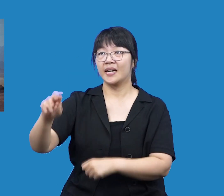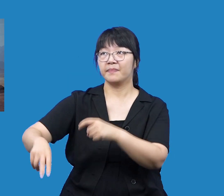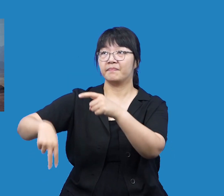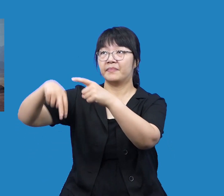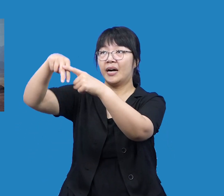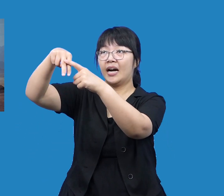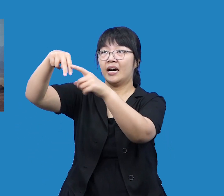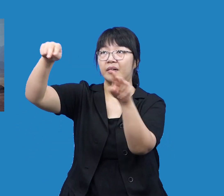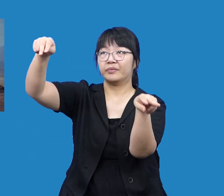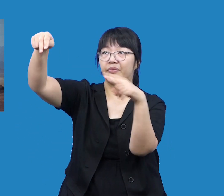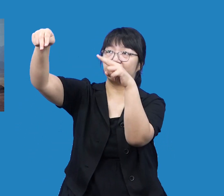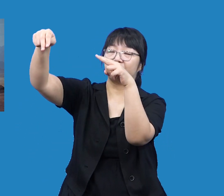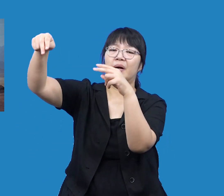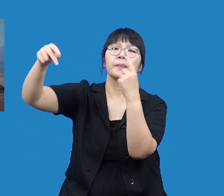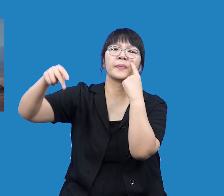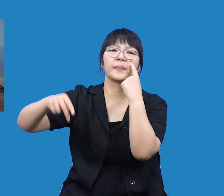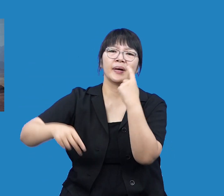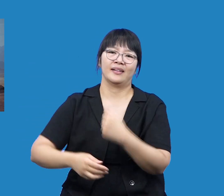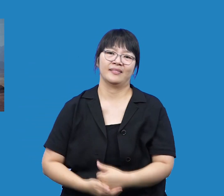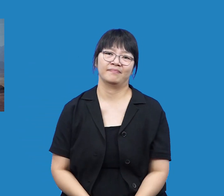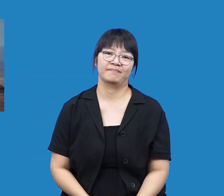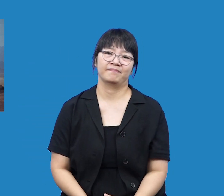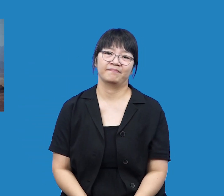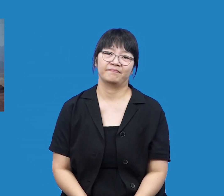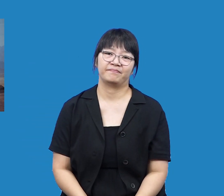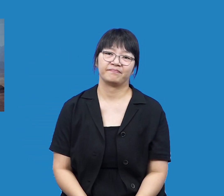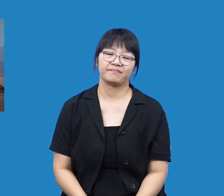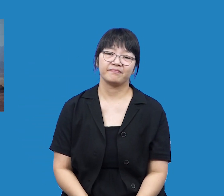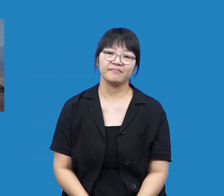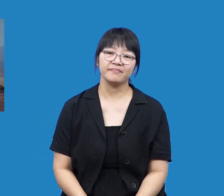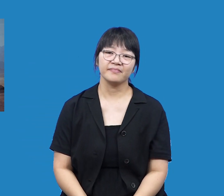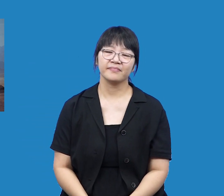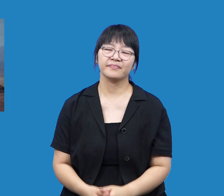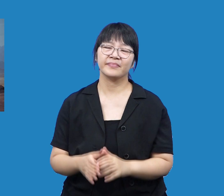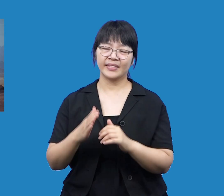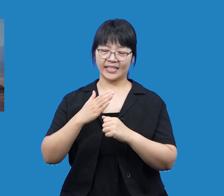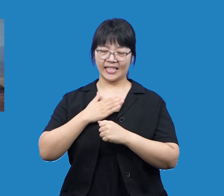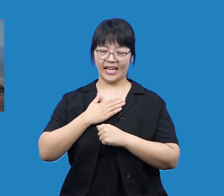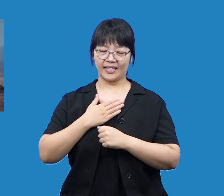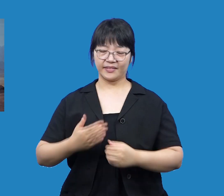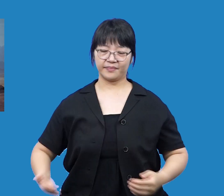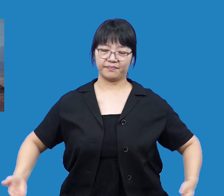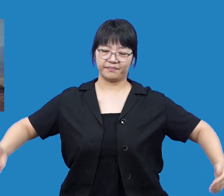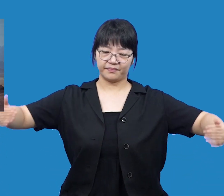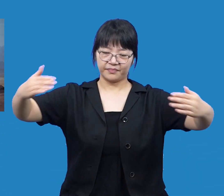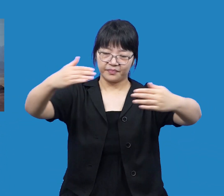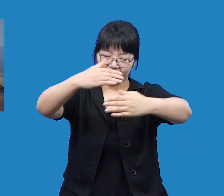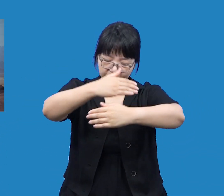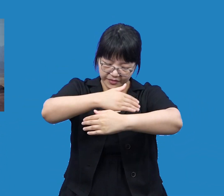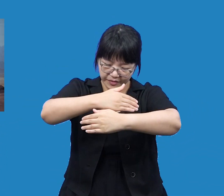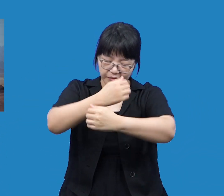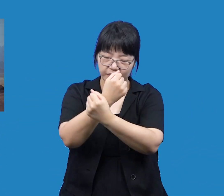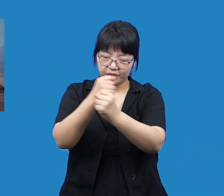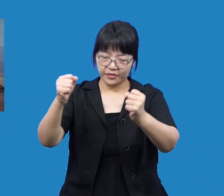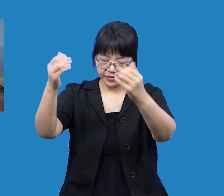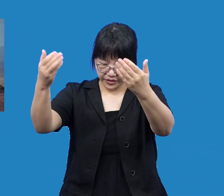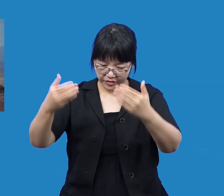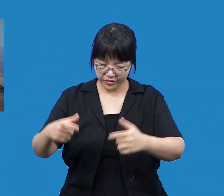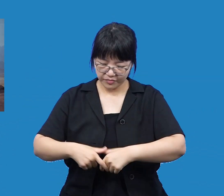그분을 바라보십시오. 그리고 거기에서 우리를 품고 우리를 용납하고